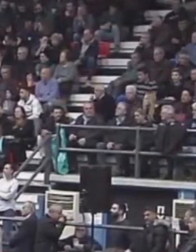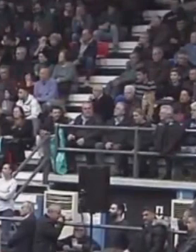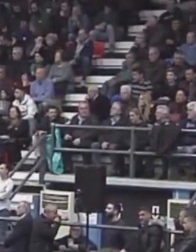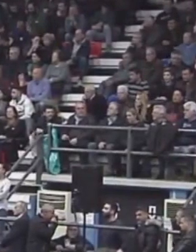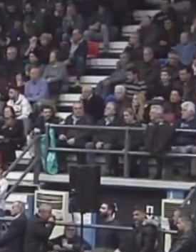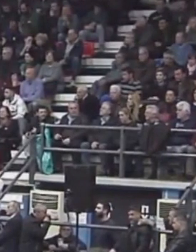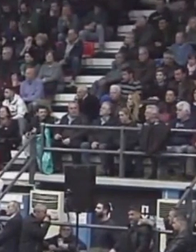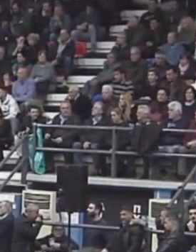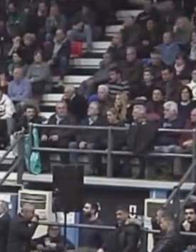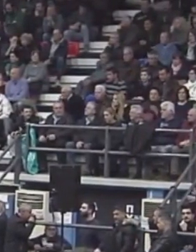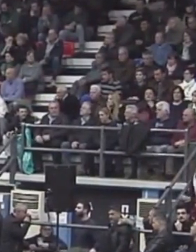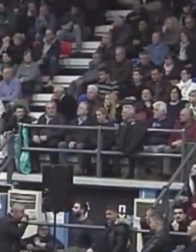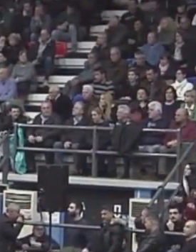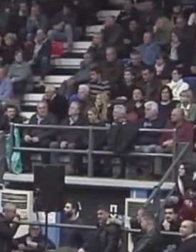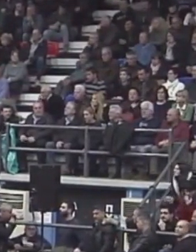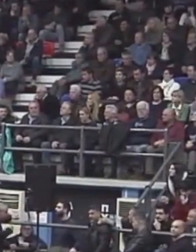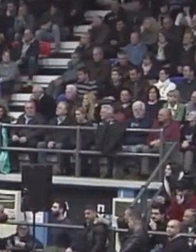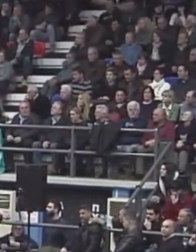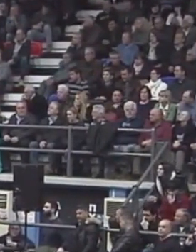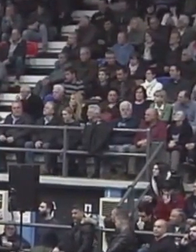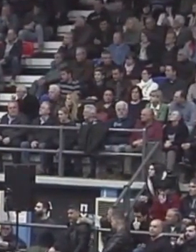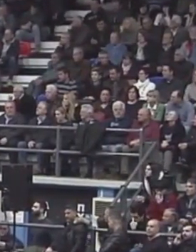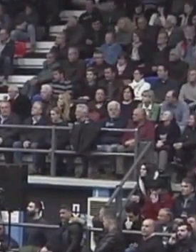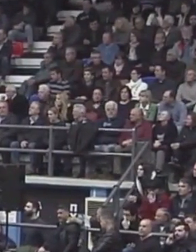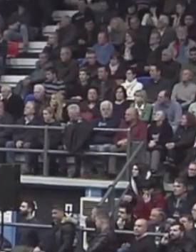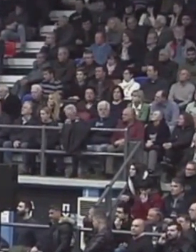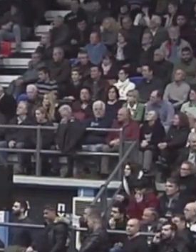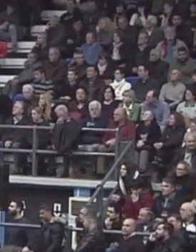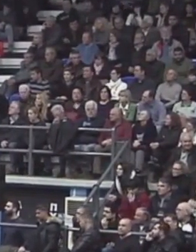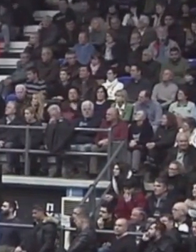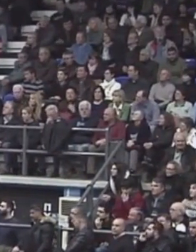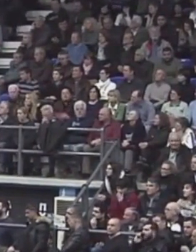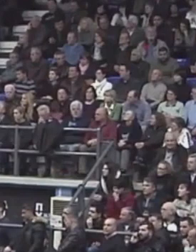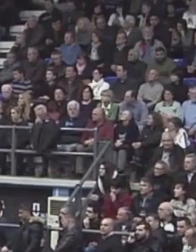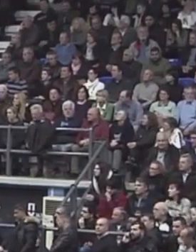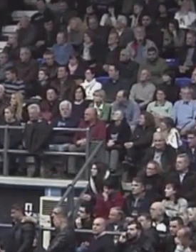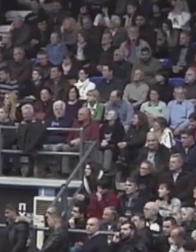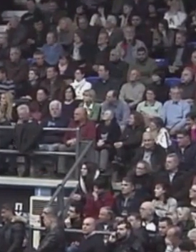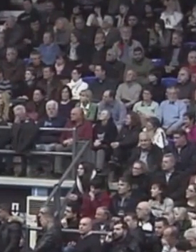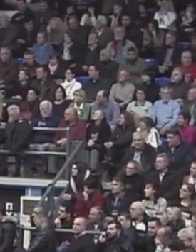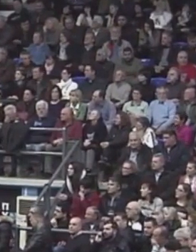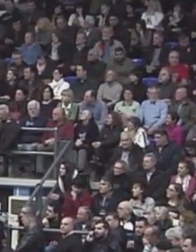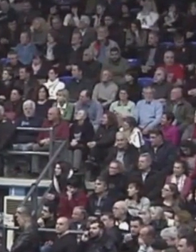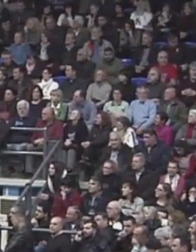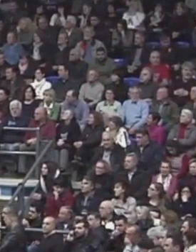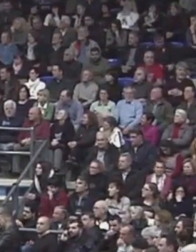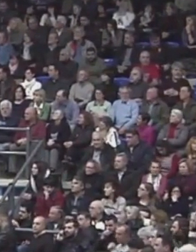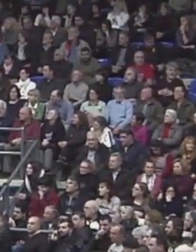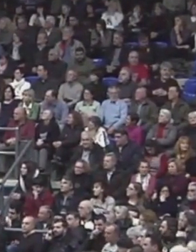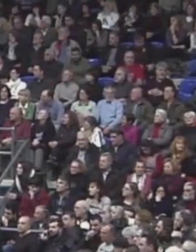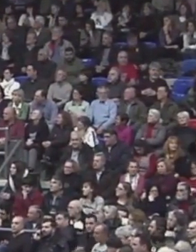περίτρανα το πάθος και το επίπεδο της αντιπαράθεσης των άλλων παρατάξεων.